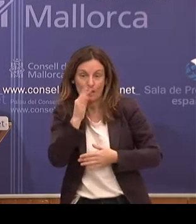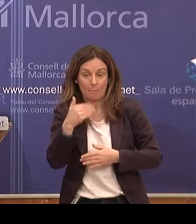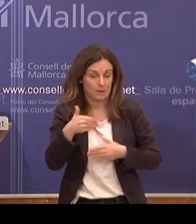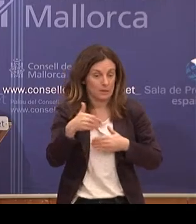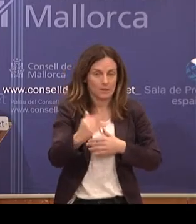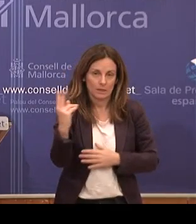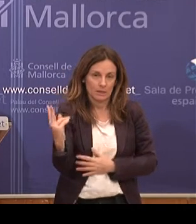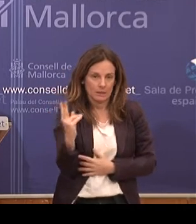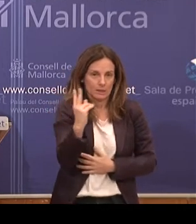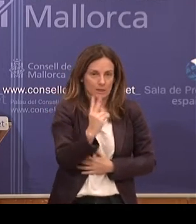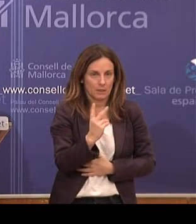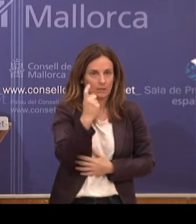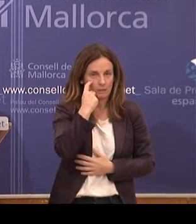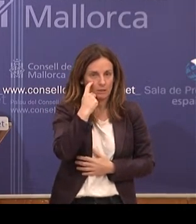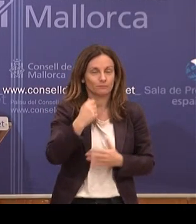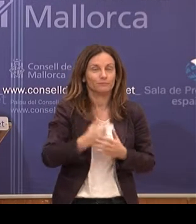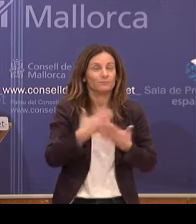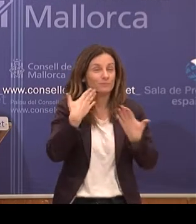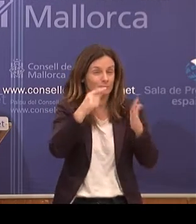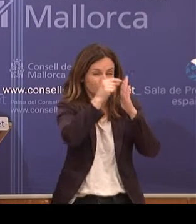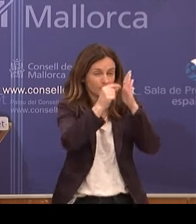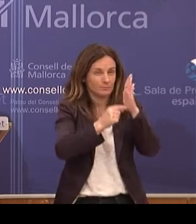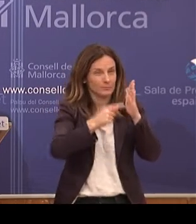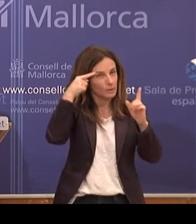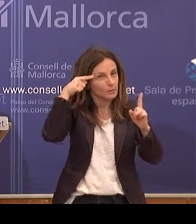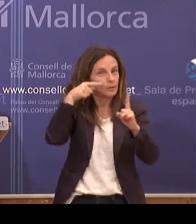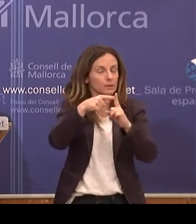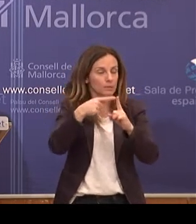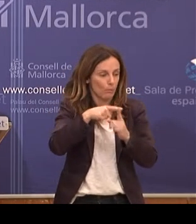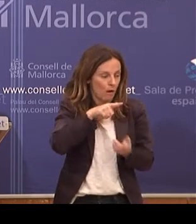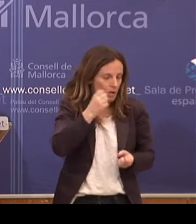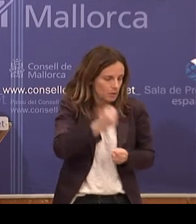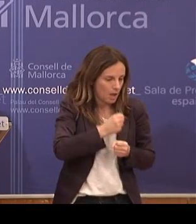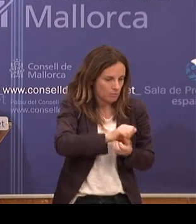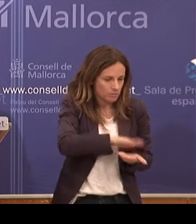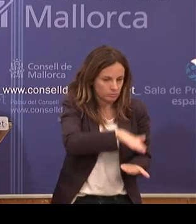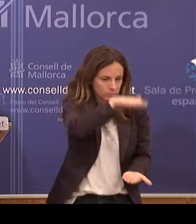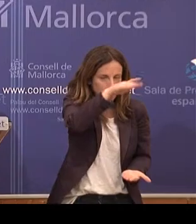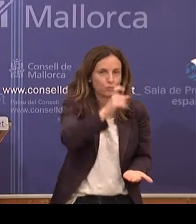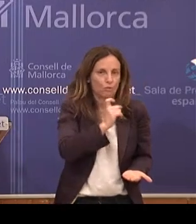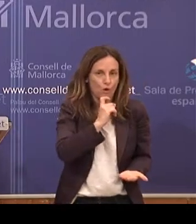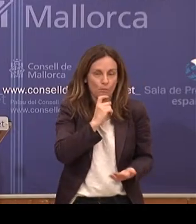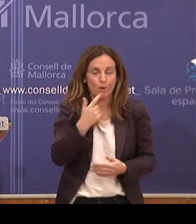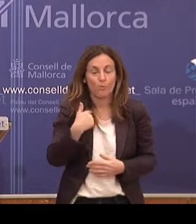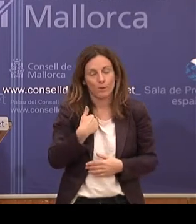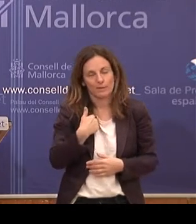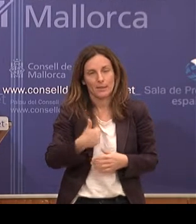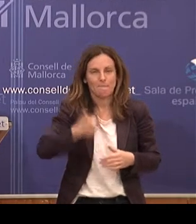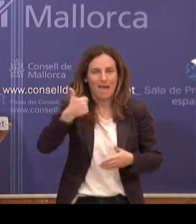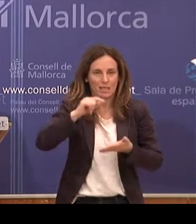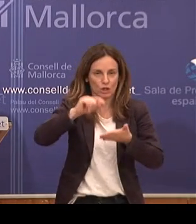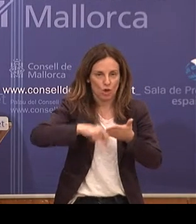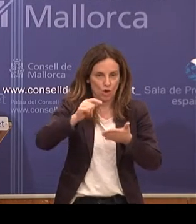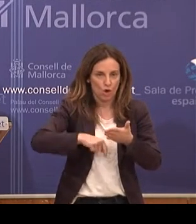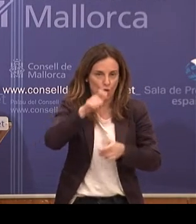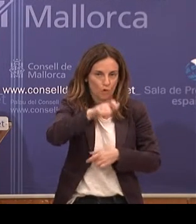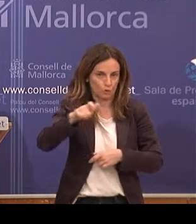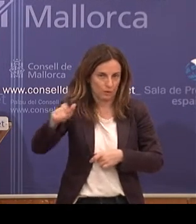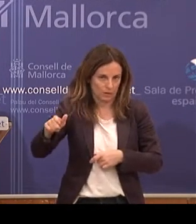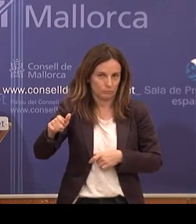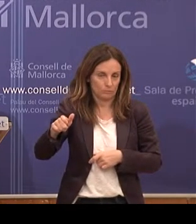'expedient de demolició, 150 demolicions pendent d'executar i 79 recursos d'alçada pendent de resoldre. Per tant,